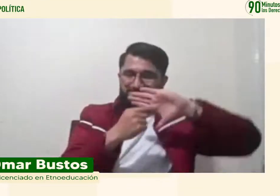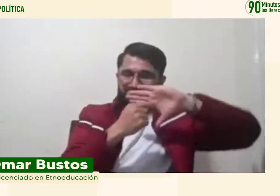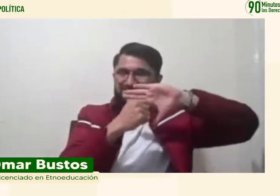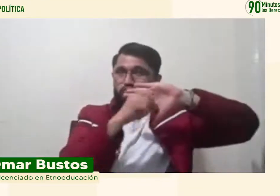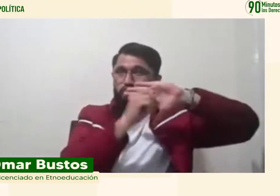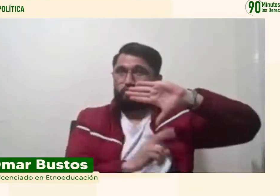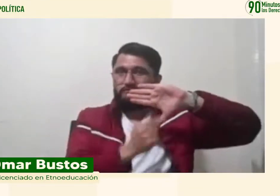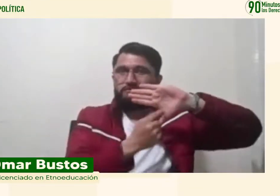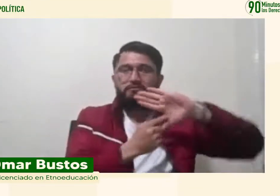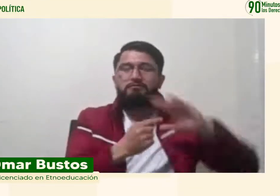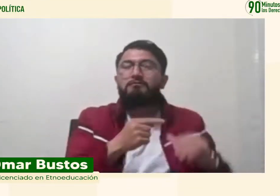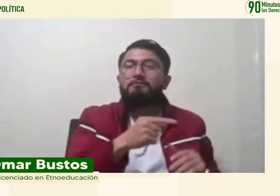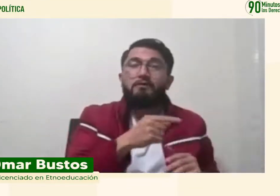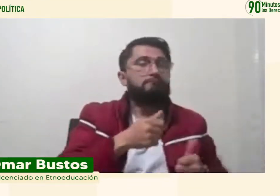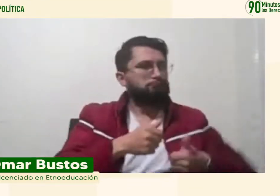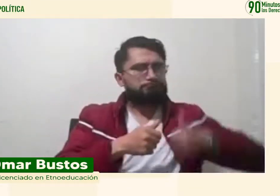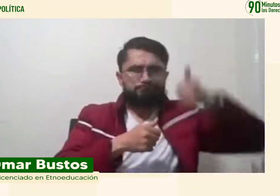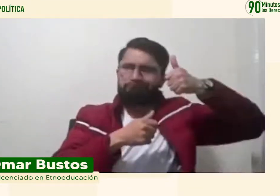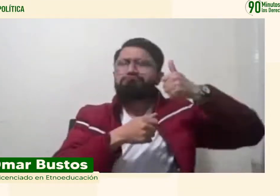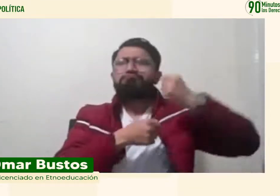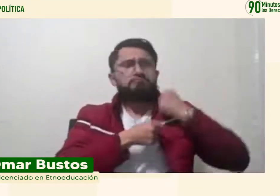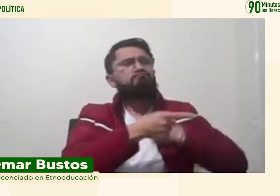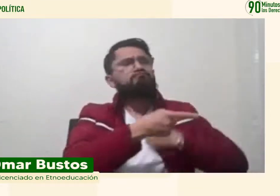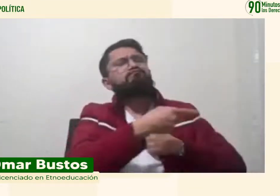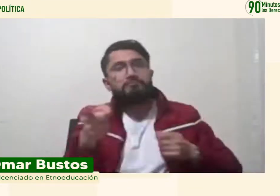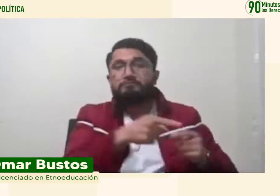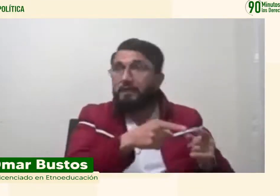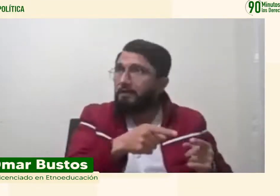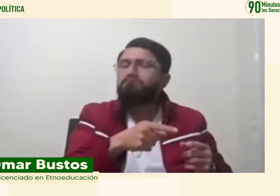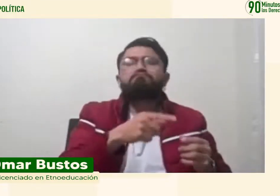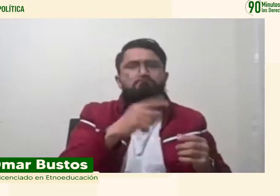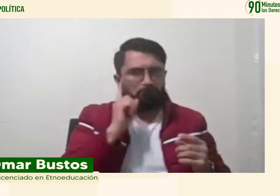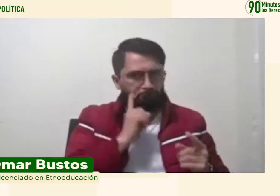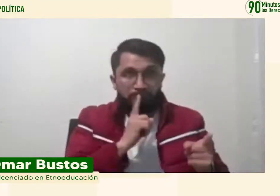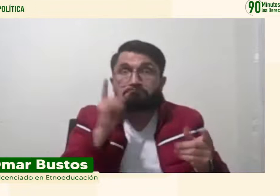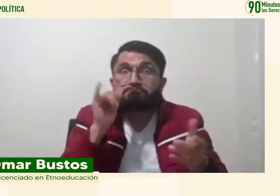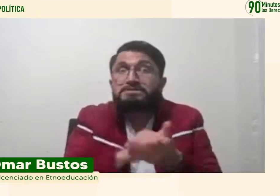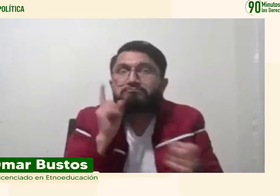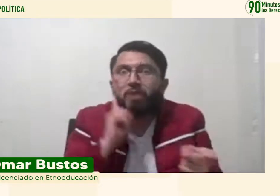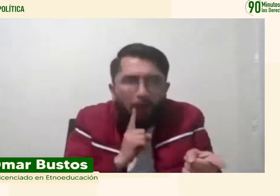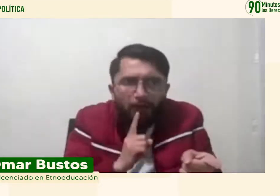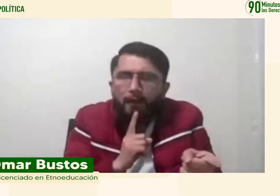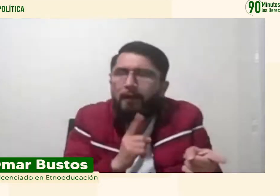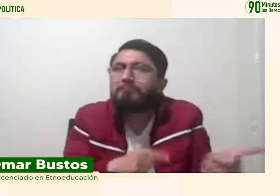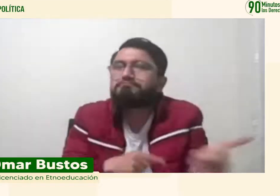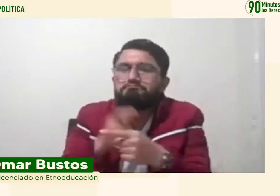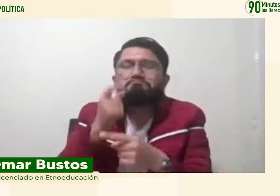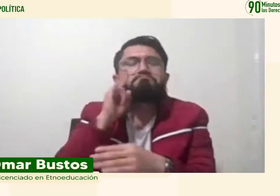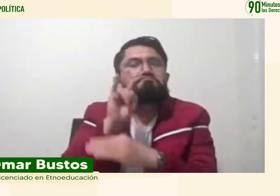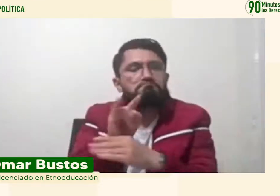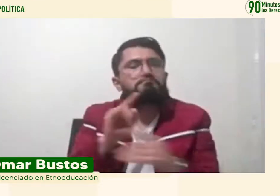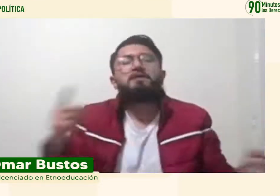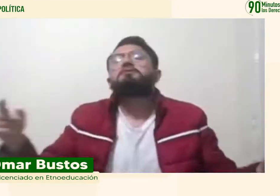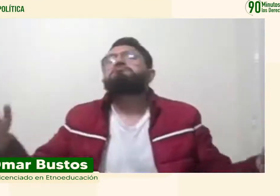sur militar yo vengo en el sur también el jefe militar lo mandó una persona sorda